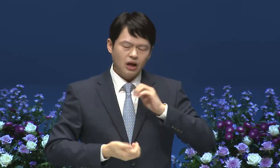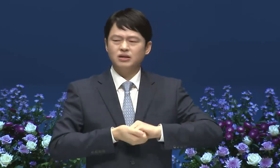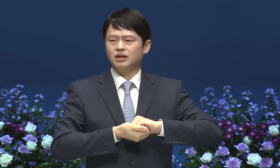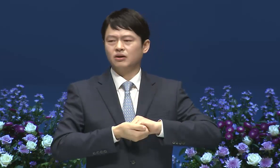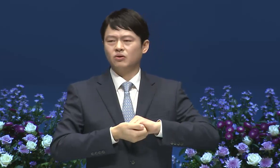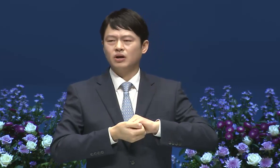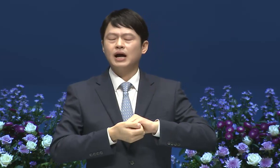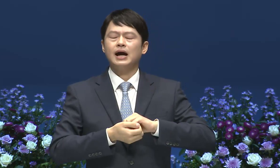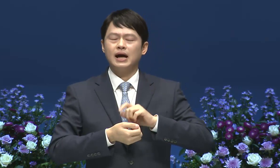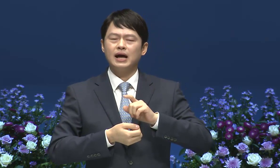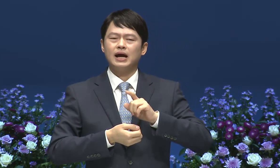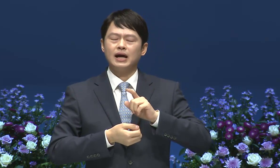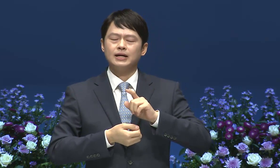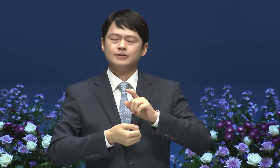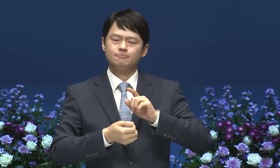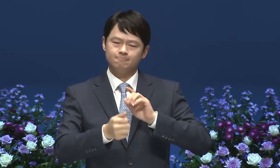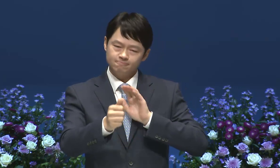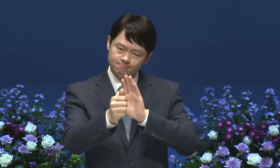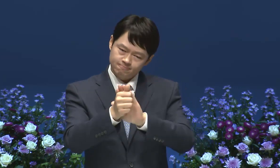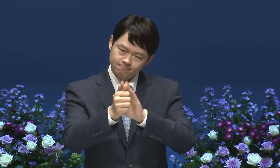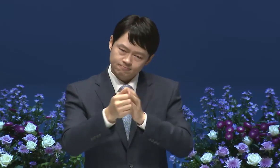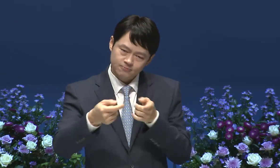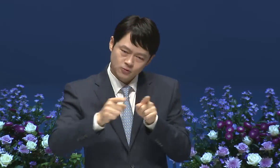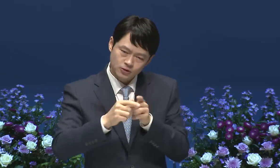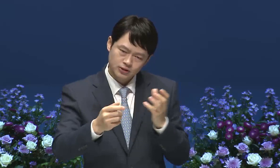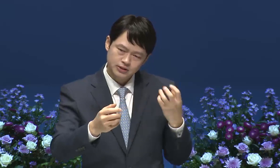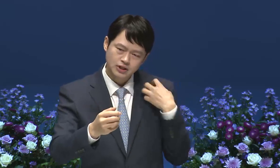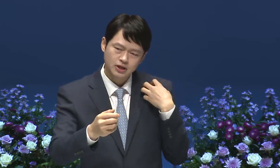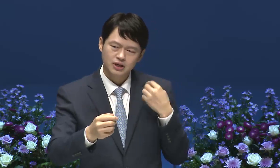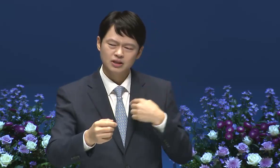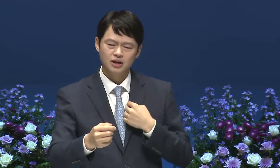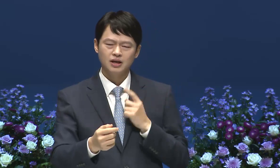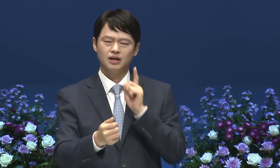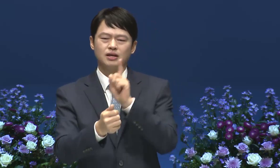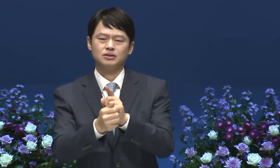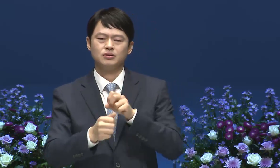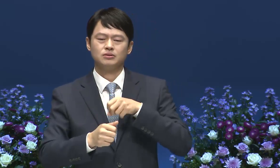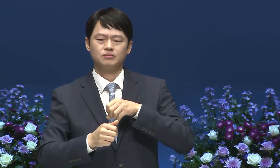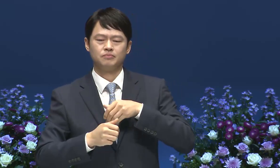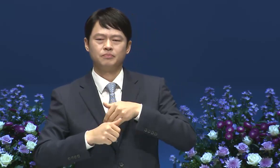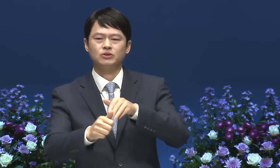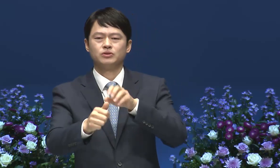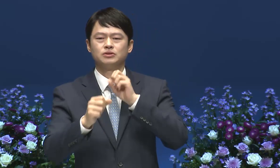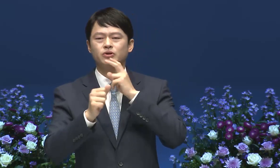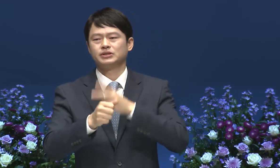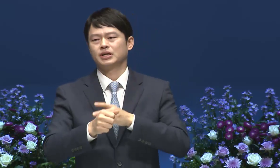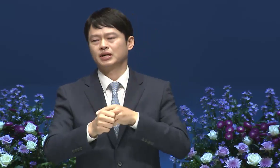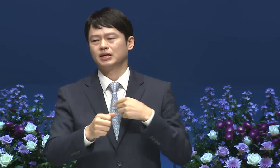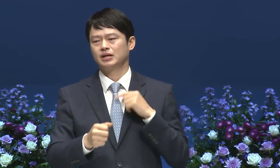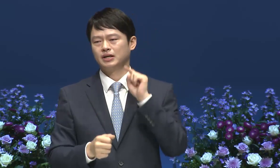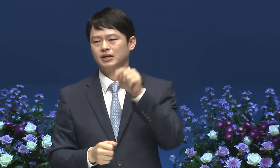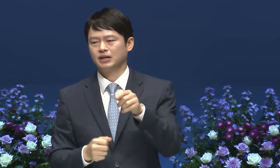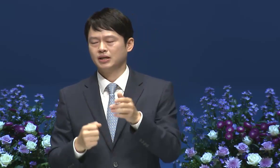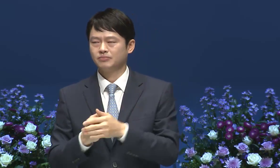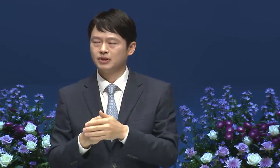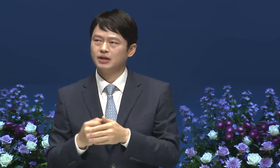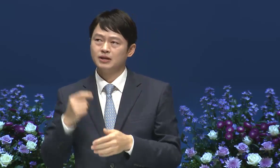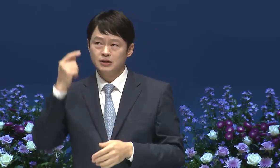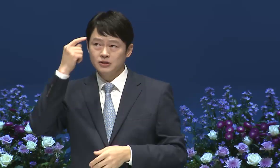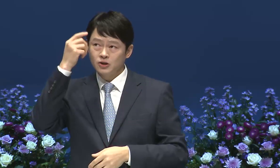목사님이 계시지만 지병이 있어서 컨디션이 많이 좋지 않습니다. 그리고 농임 목사는 그 다음에 저 하나입니다.